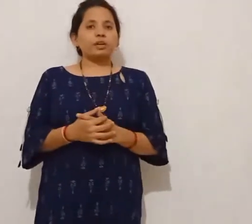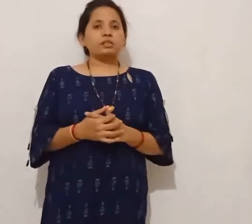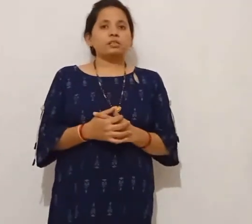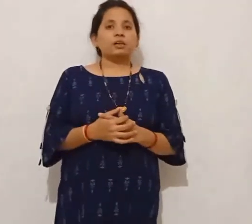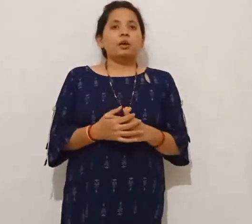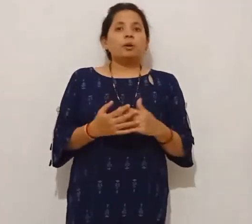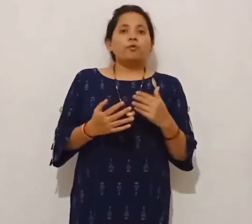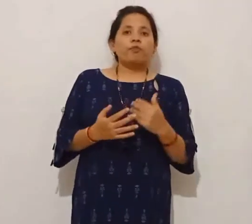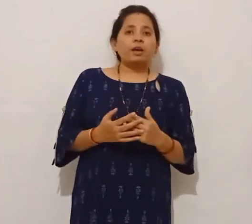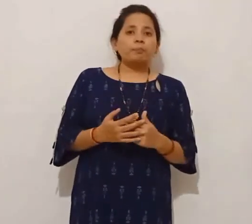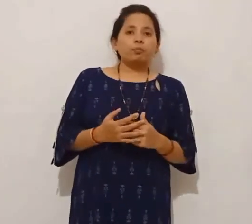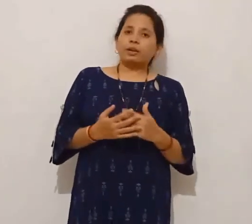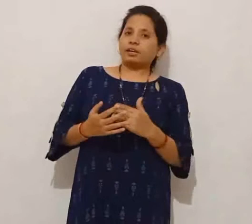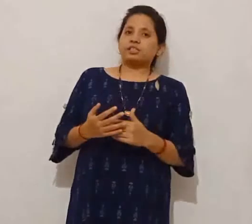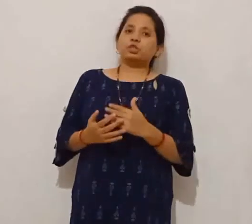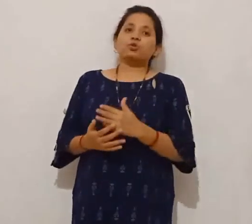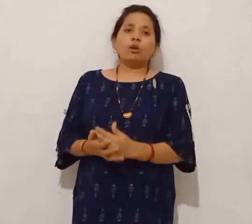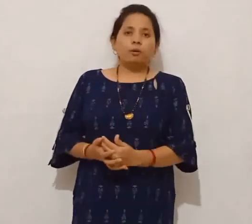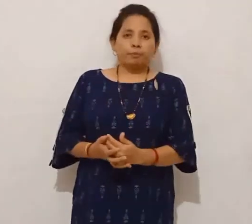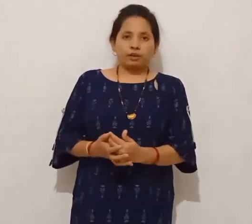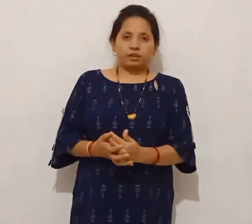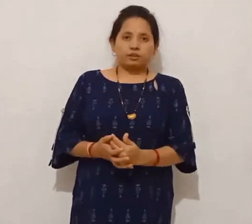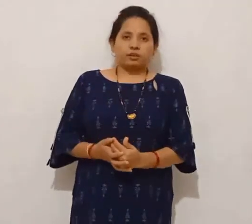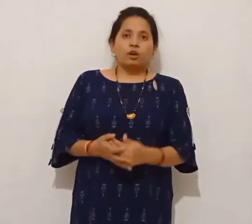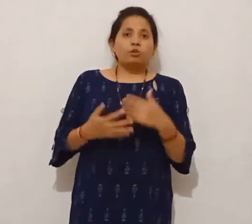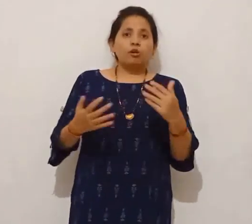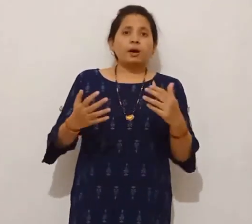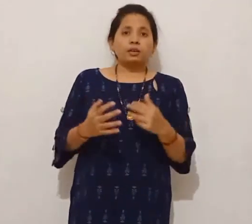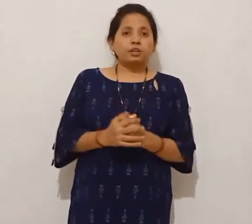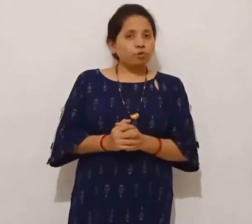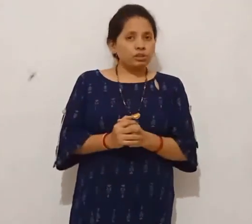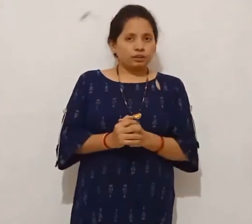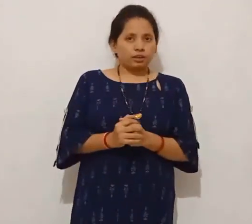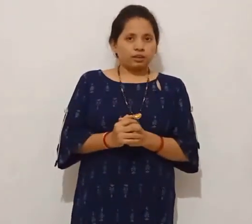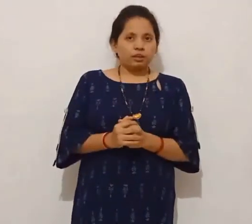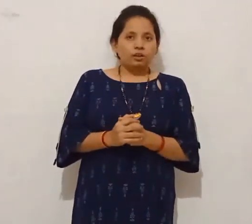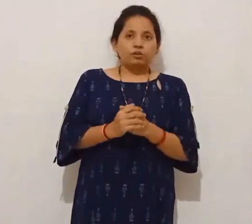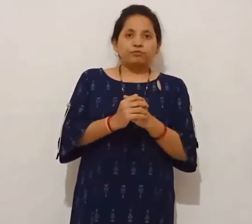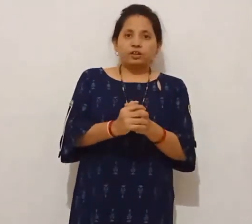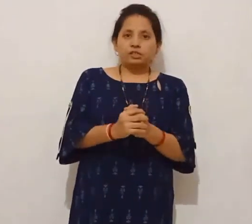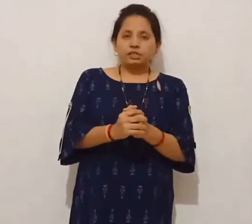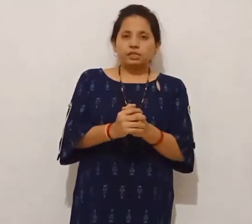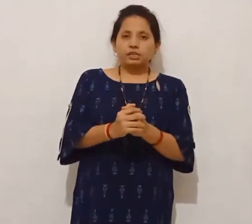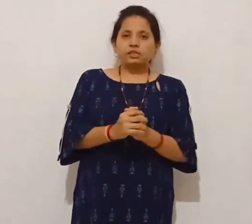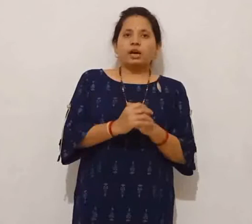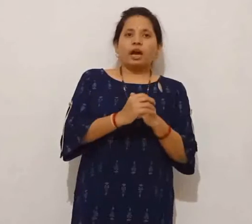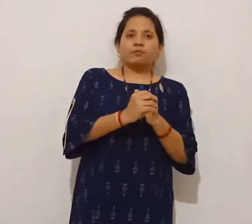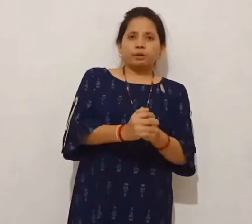इज व्हाई पीपल एक्सेस टू मार्केट. लोग मार्केट क्यों जाते हैं? फर्स्ट रीजन इज